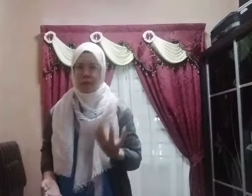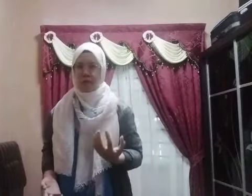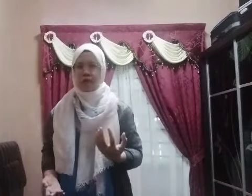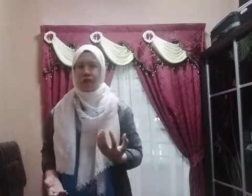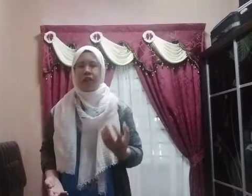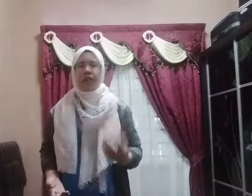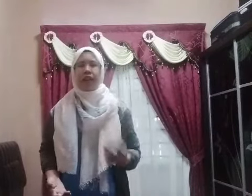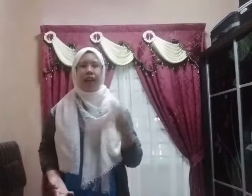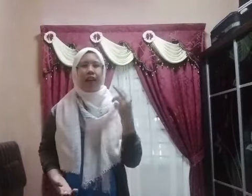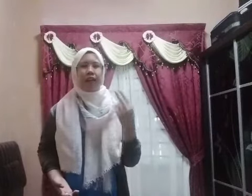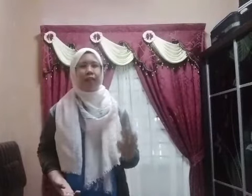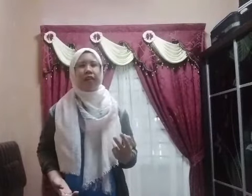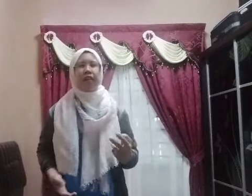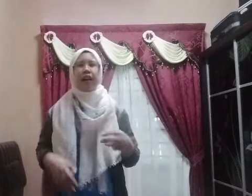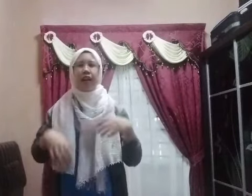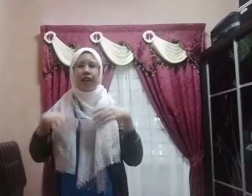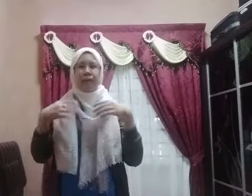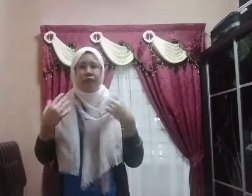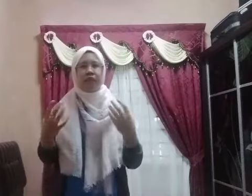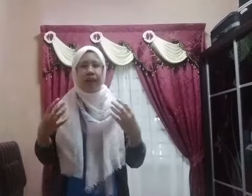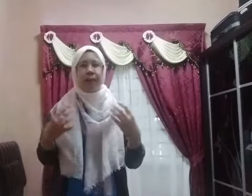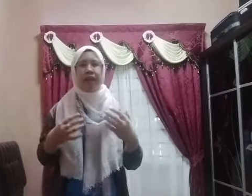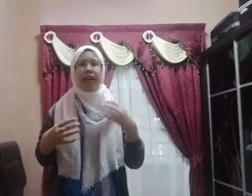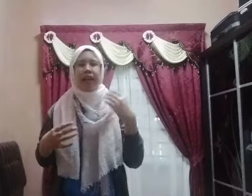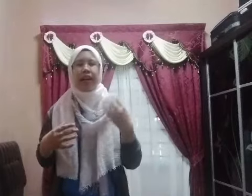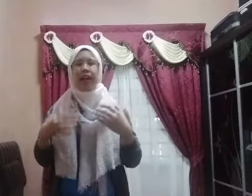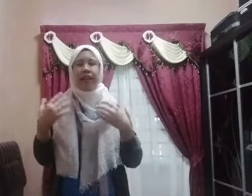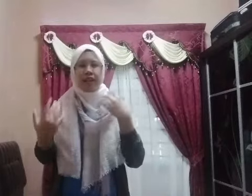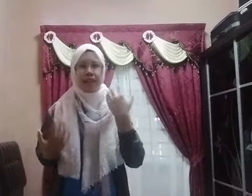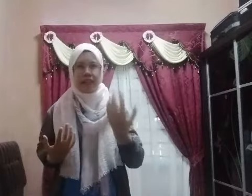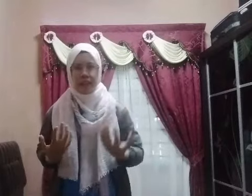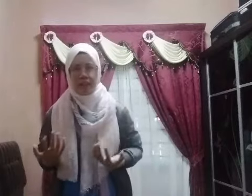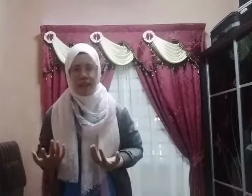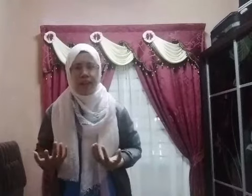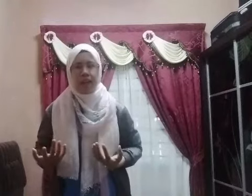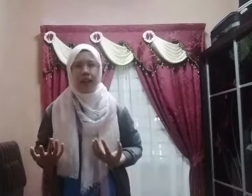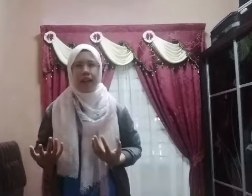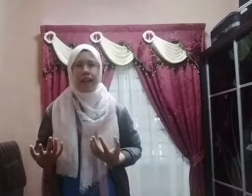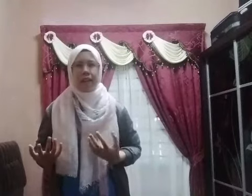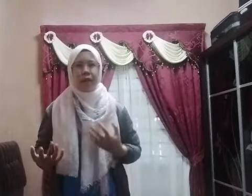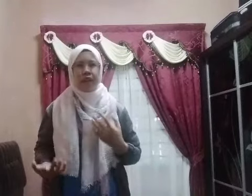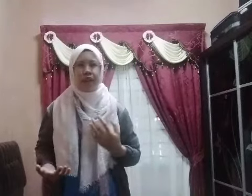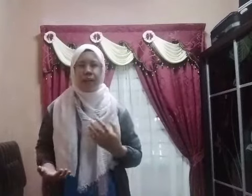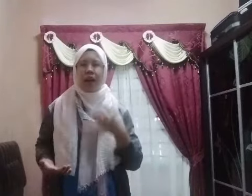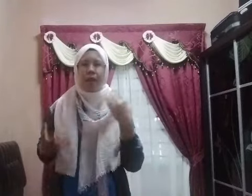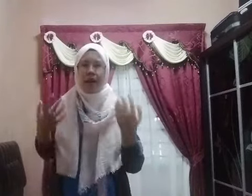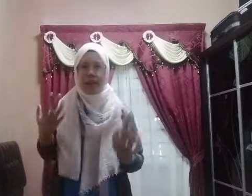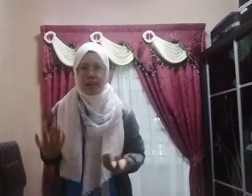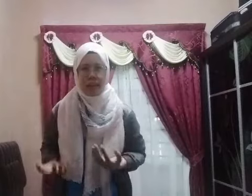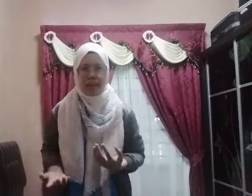motor. Okey, yang kedua, kami juga dapat meningkatkan daya kreativiti kami dengan menggunakan bahan-bahan yang terpakai